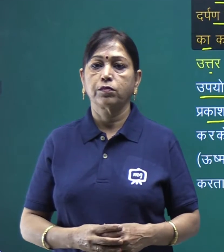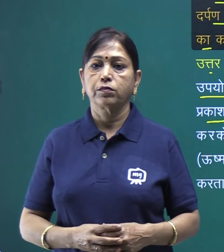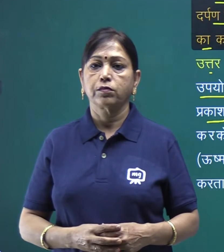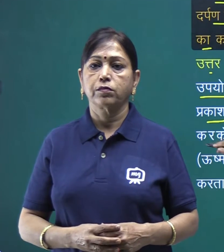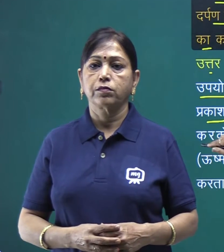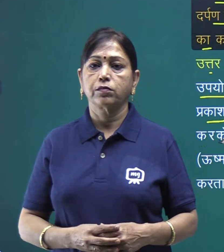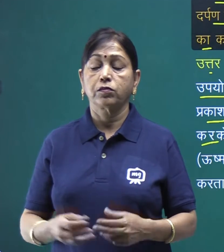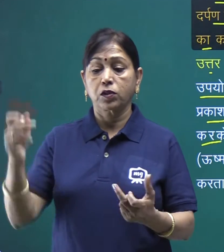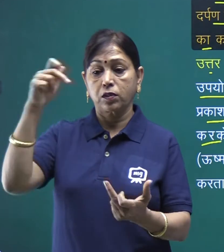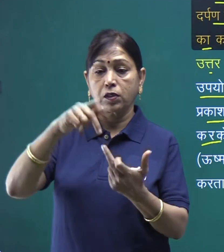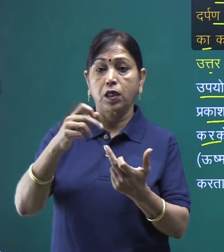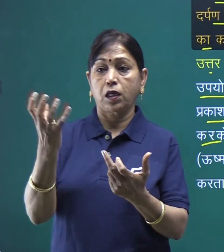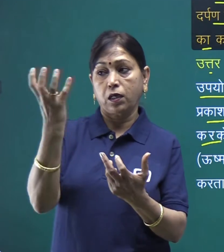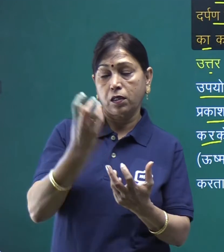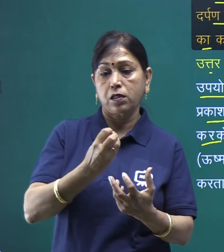केंद्रित करके